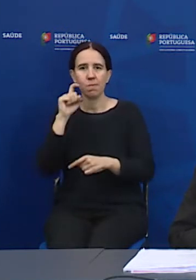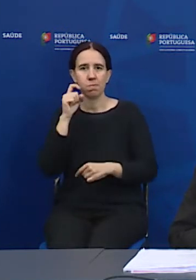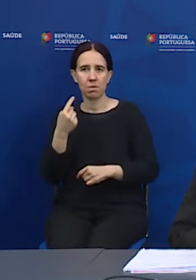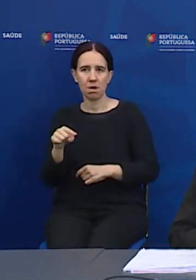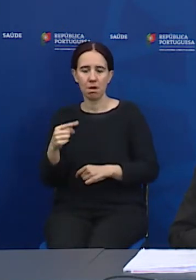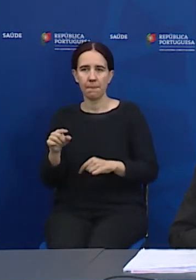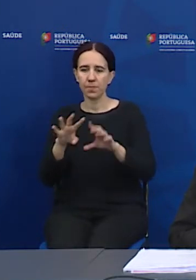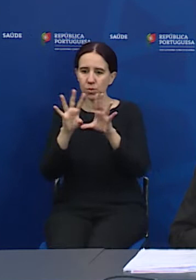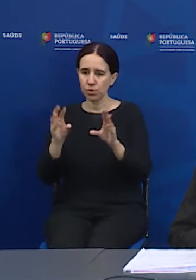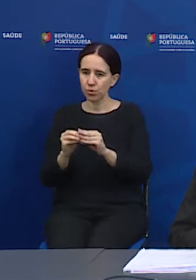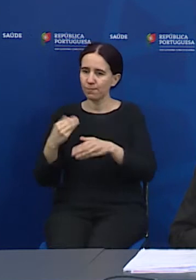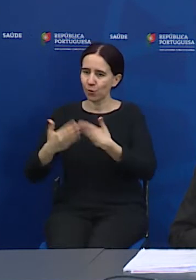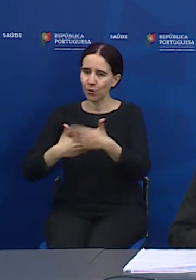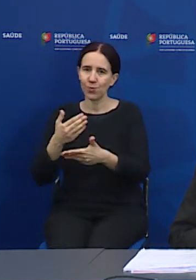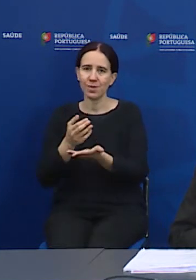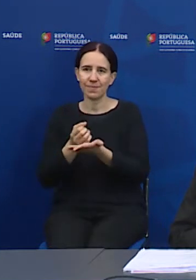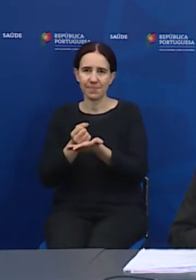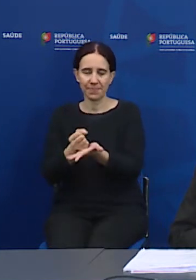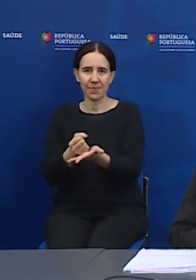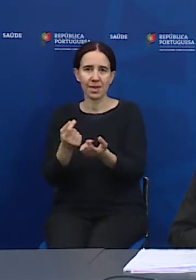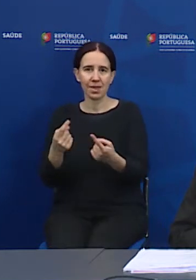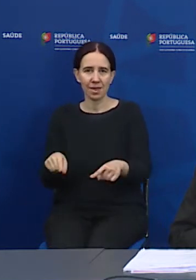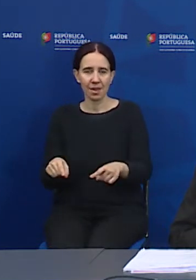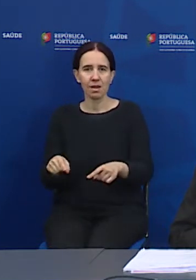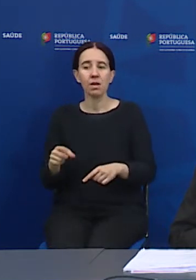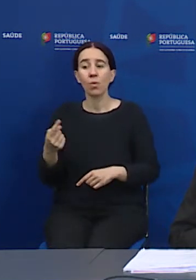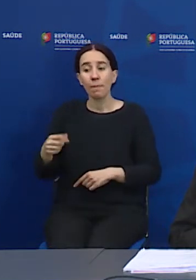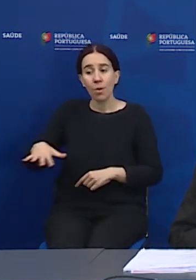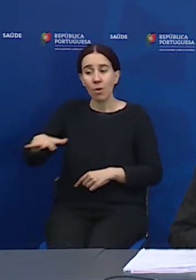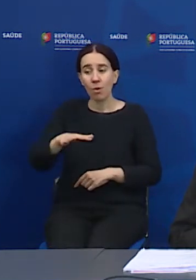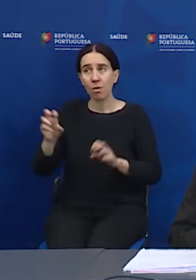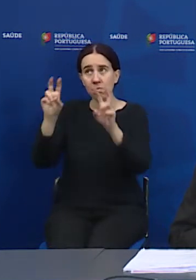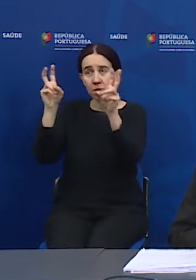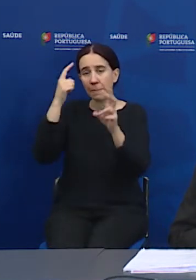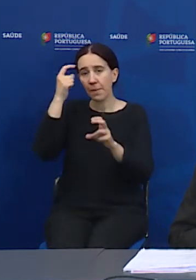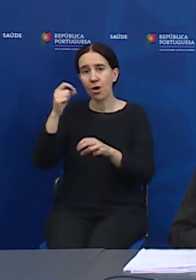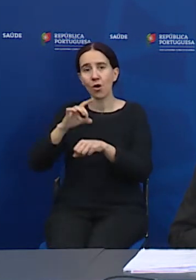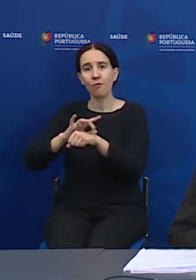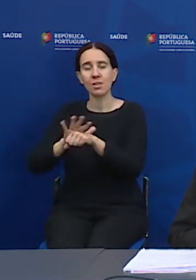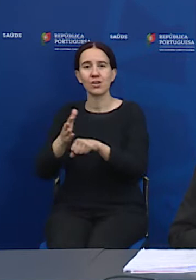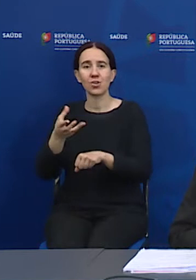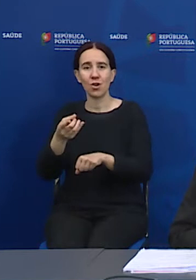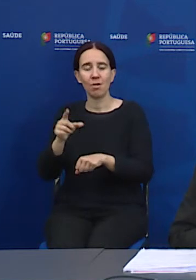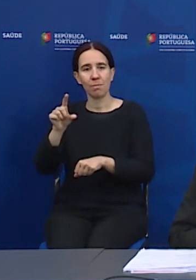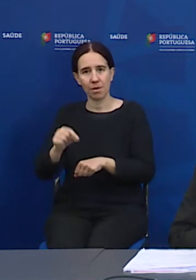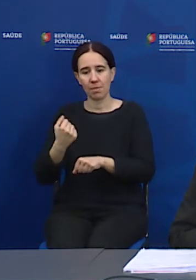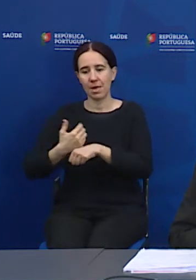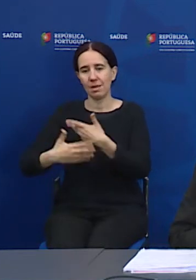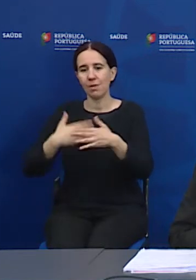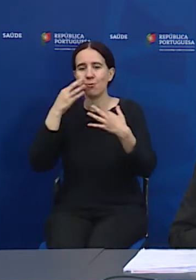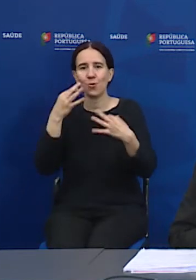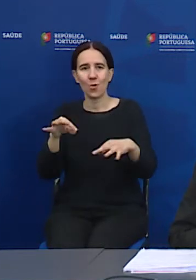garantindo que tudo continua a funcionar não apenas para esta questão da cópia 19 mas para aquilo que é